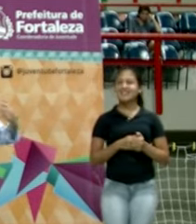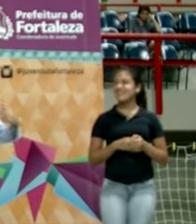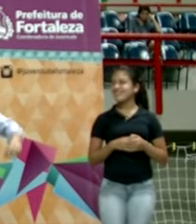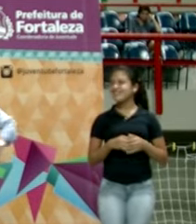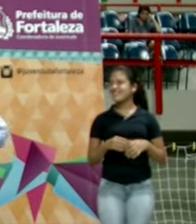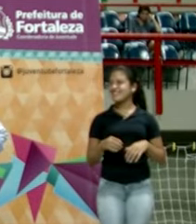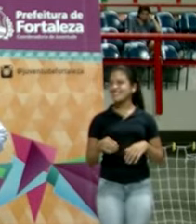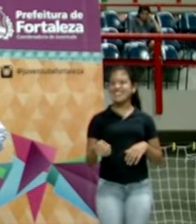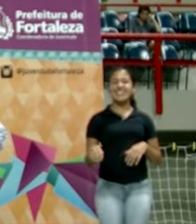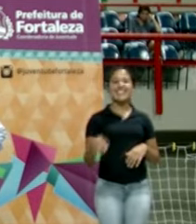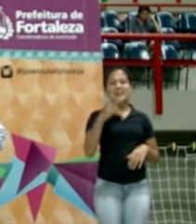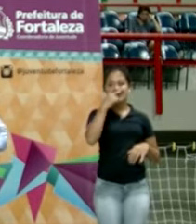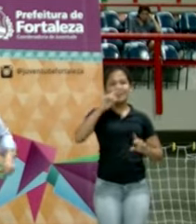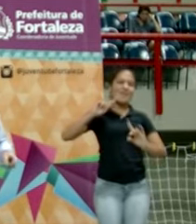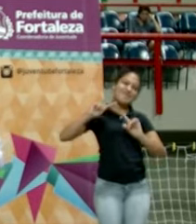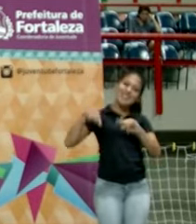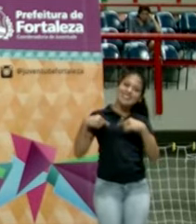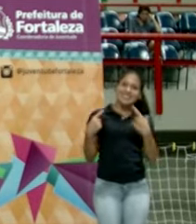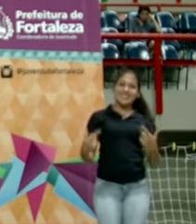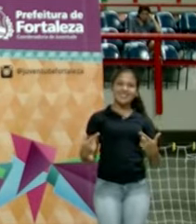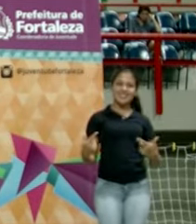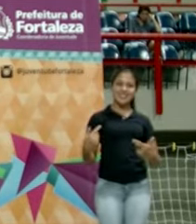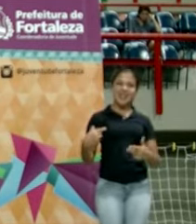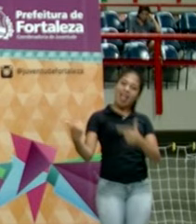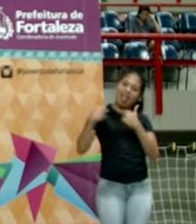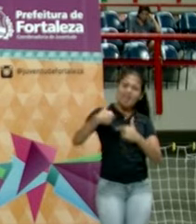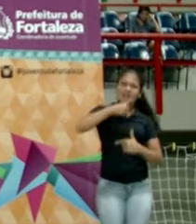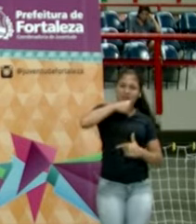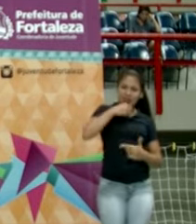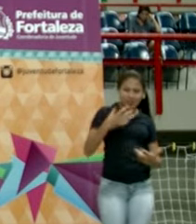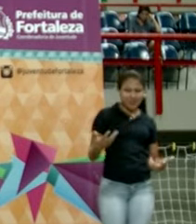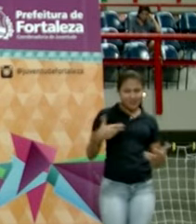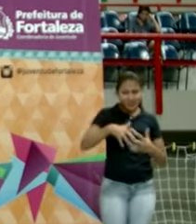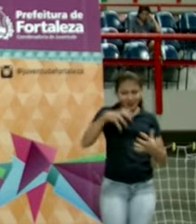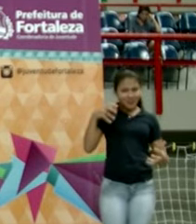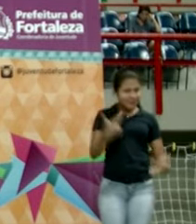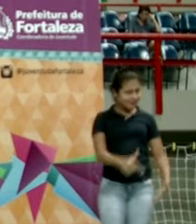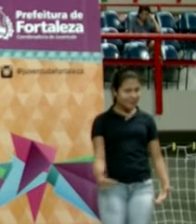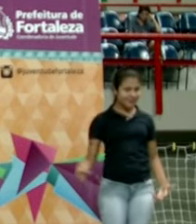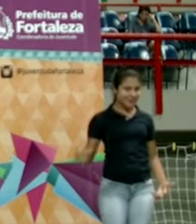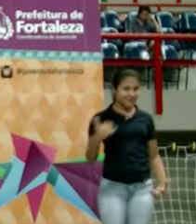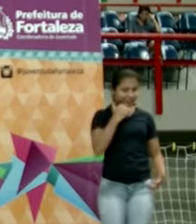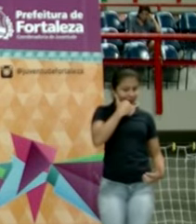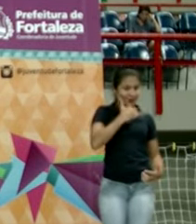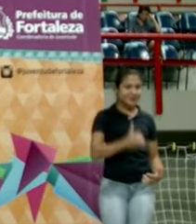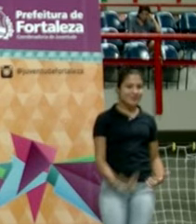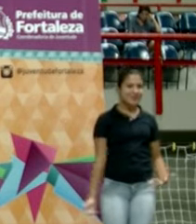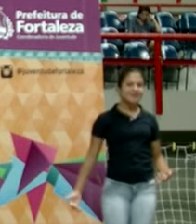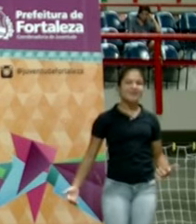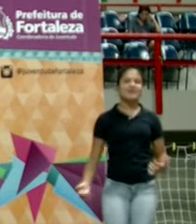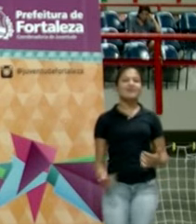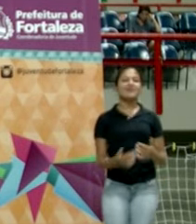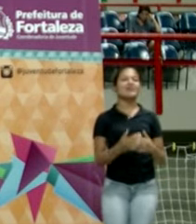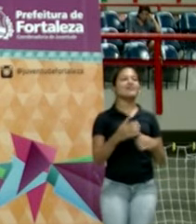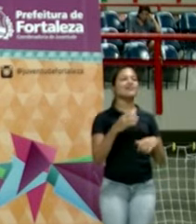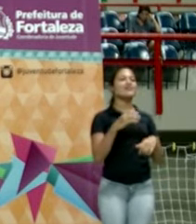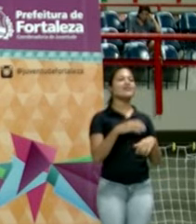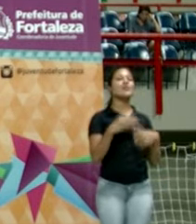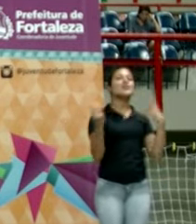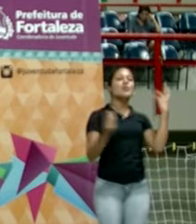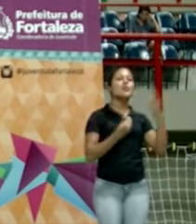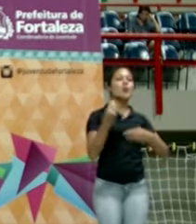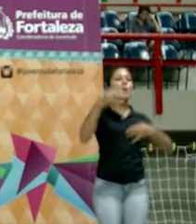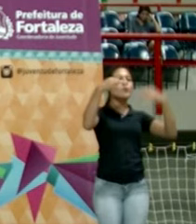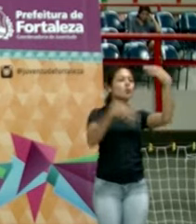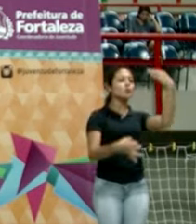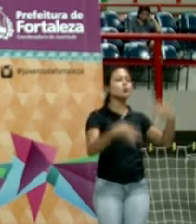cara quer quebrar meu esquema, não tô dizendo mesmo? Bora nós. Pessoal, então, irmão, você vai ser um juiz. Como é que um juiz vai julgar